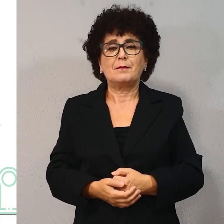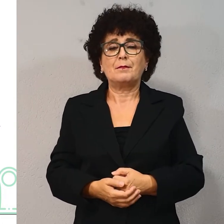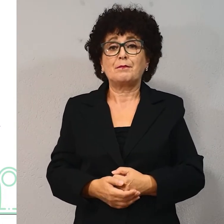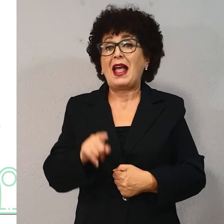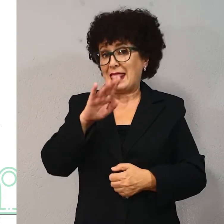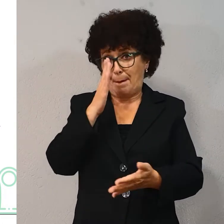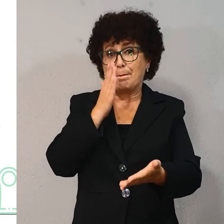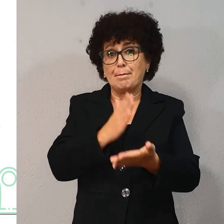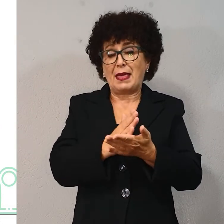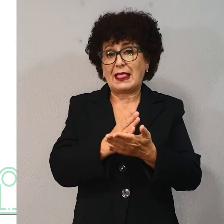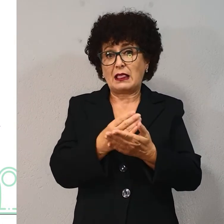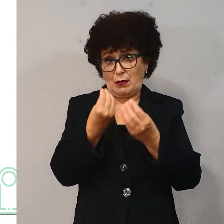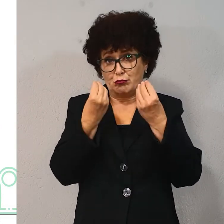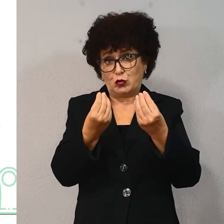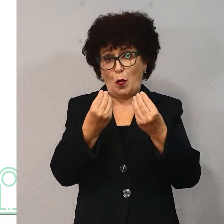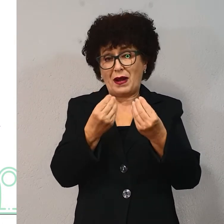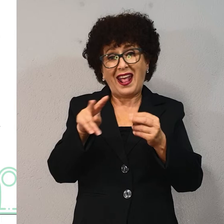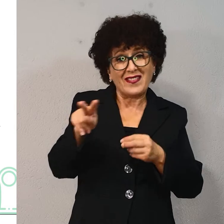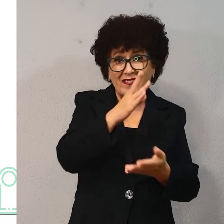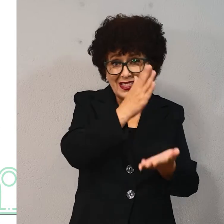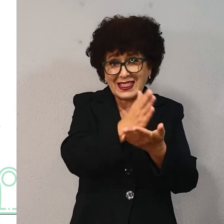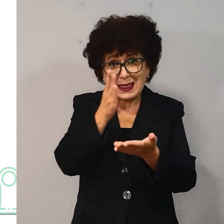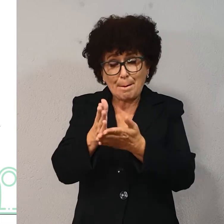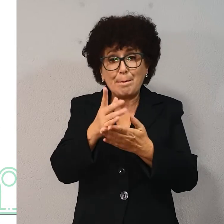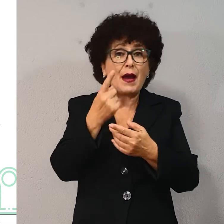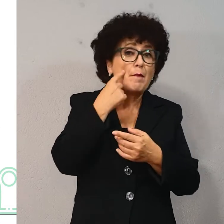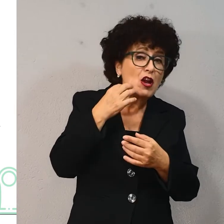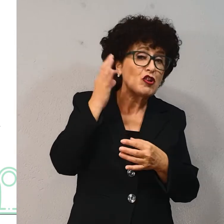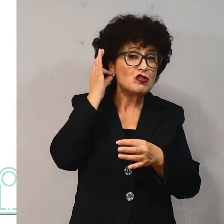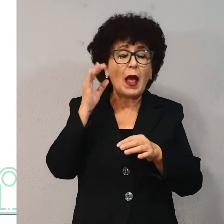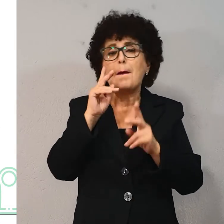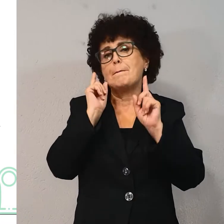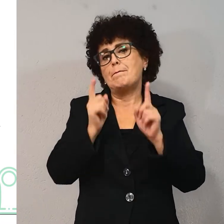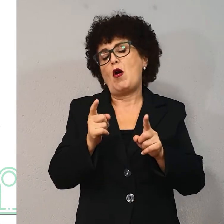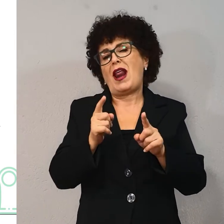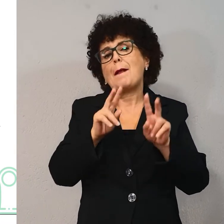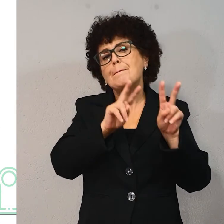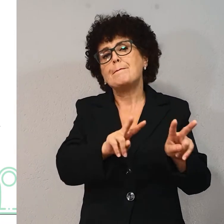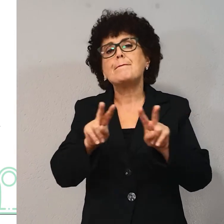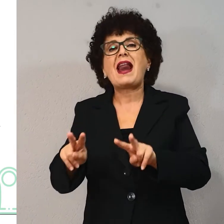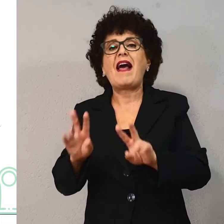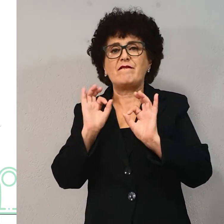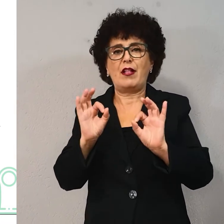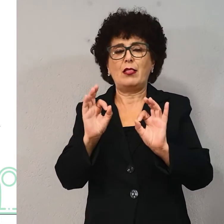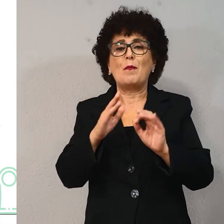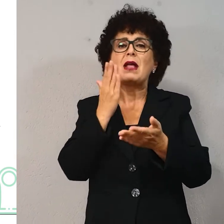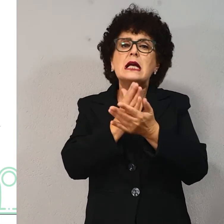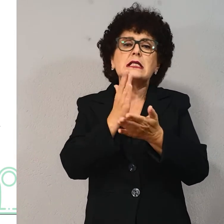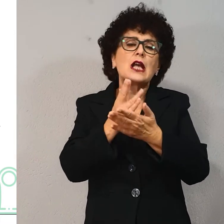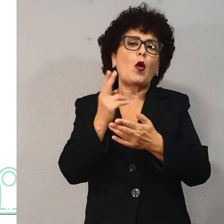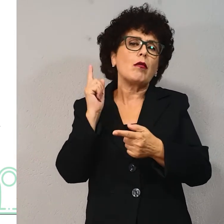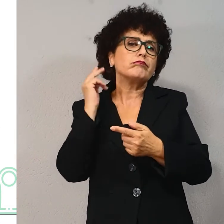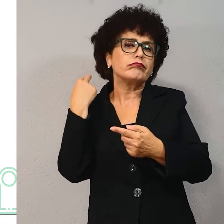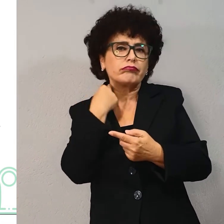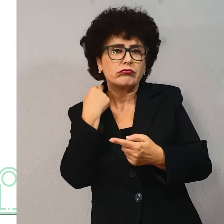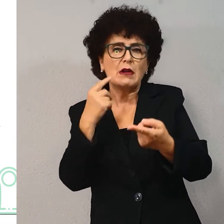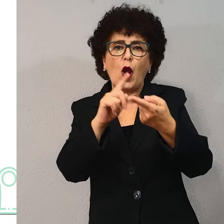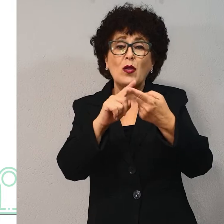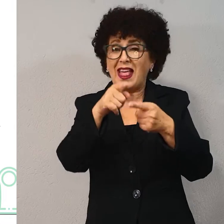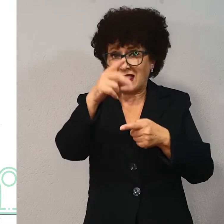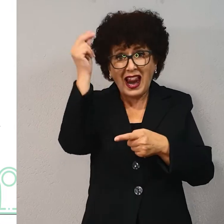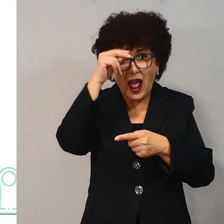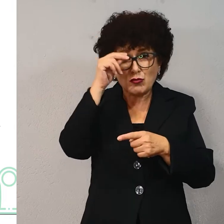За да бидат ефикасни, двата типа на кондоми мора да се користат правилно и при секој сексуален контакт, за да